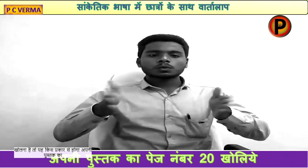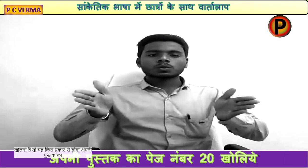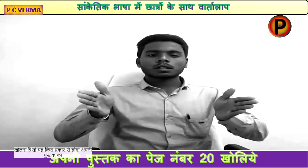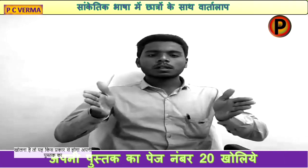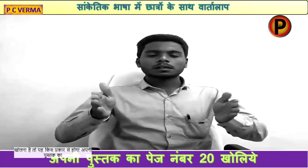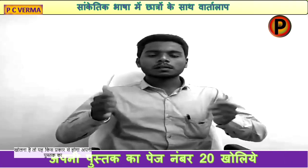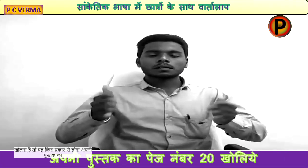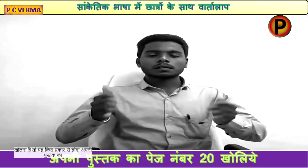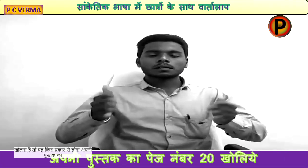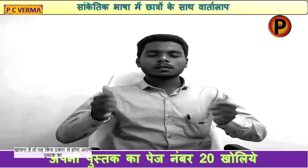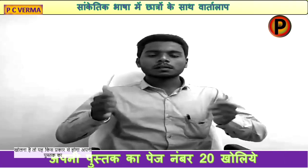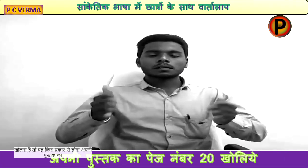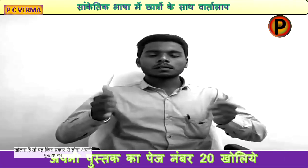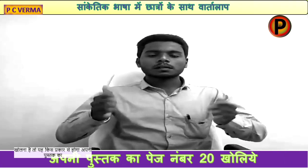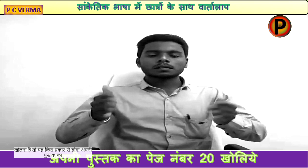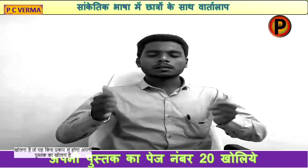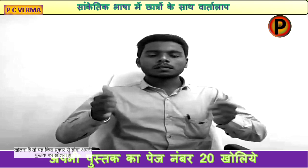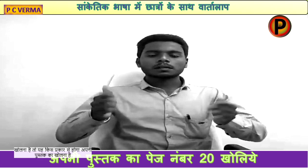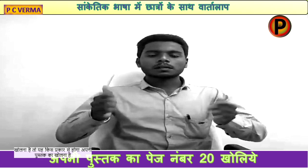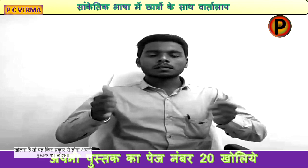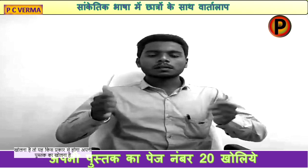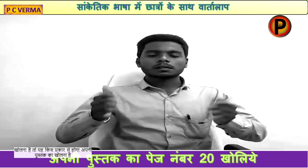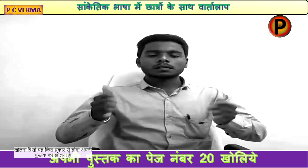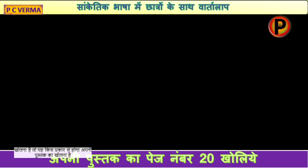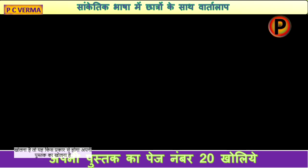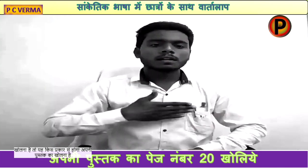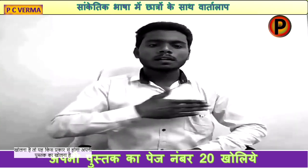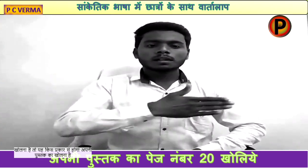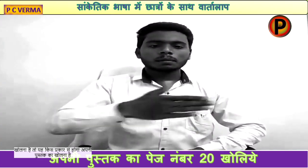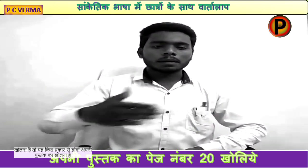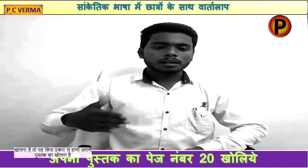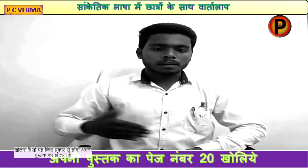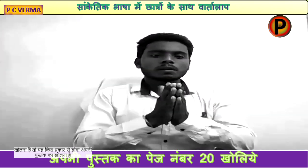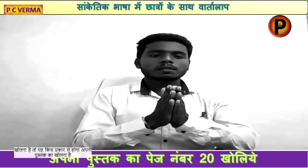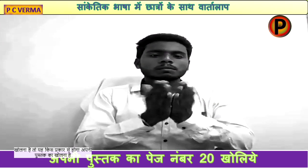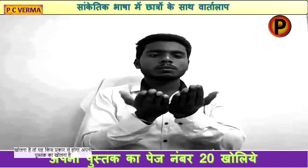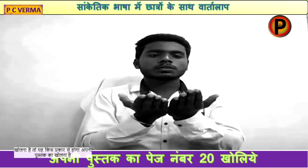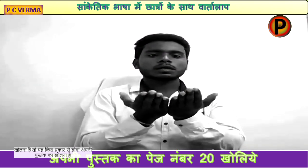20 नंबर का पेज खोलना है। एक बार और देख सकते हैं,